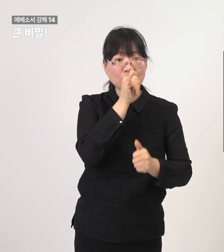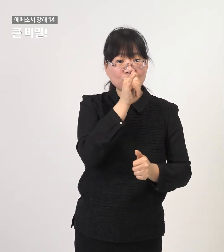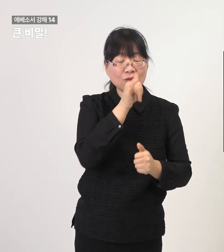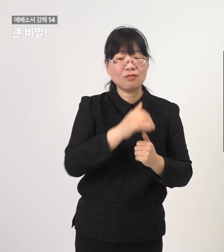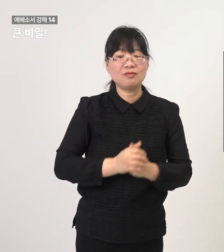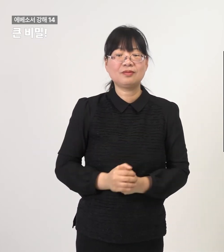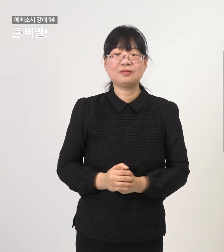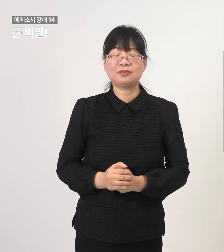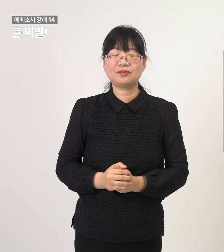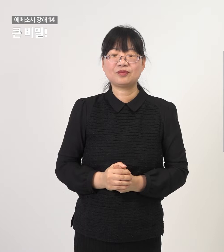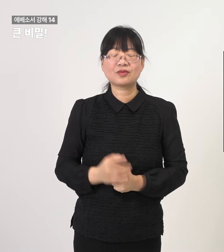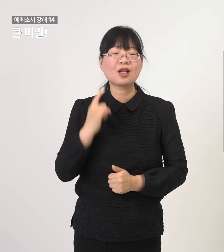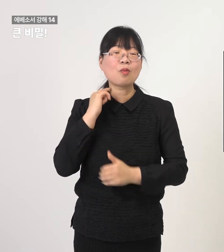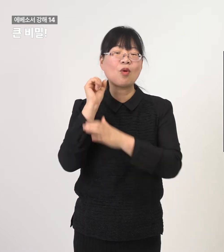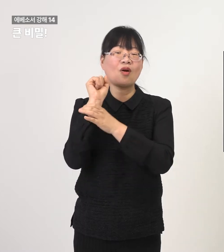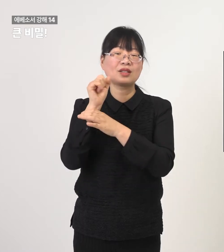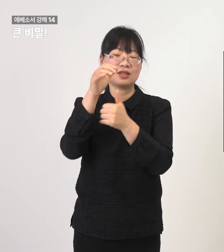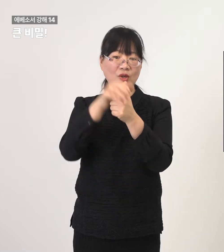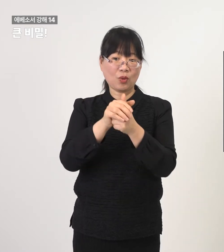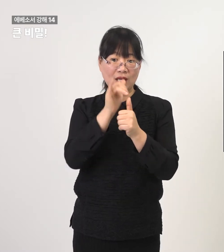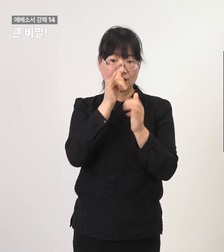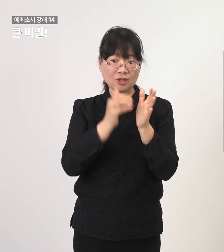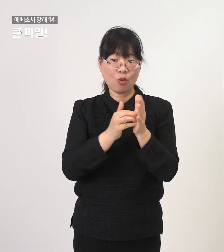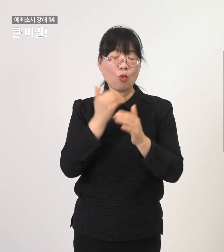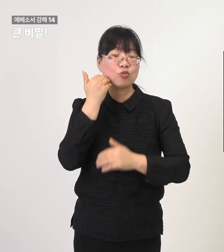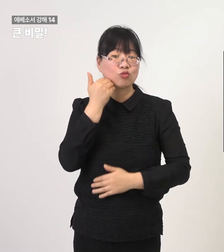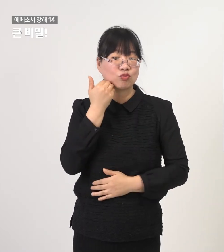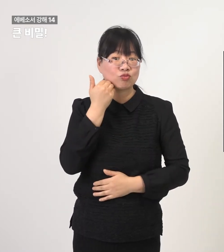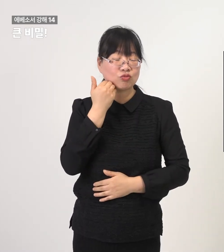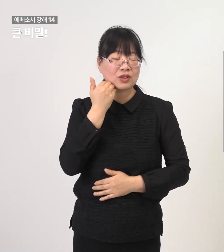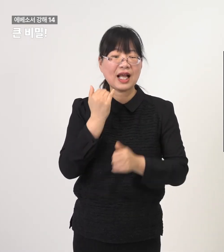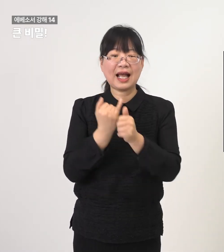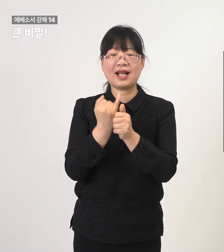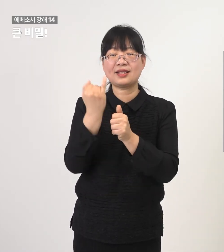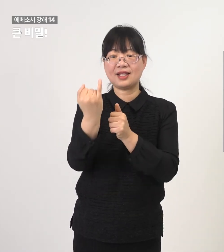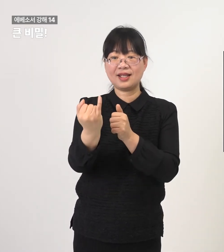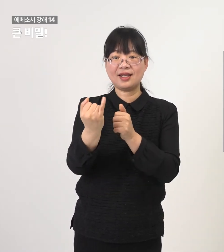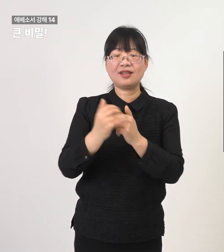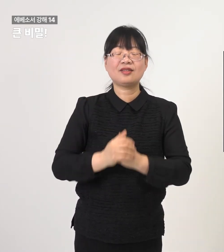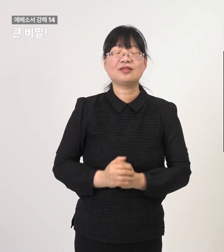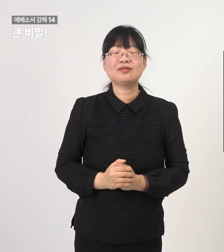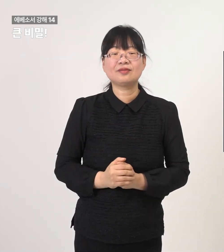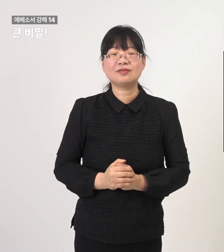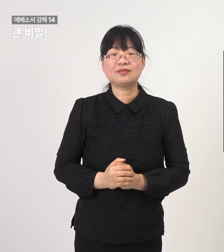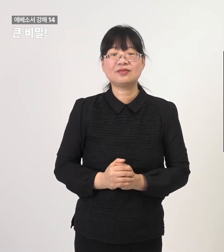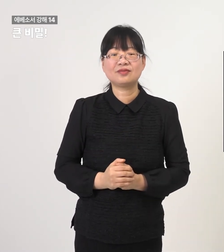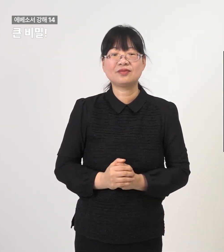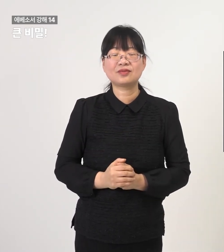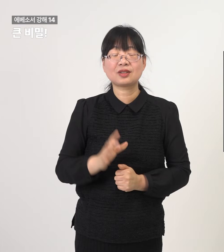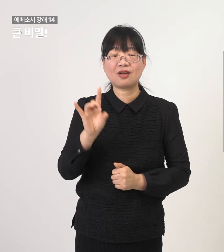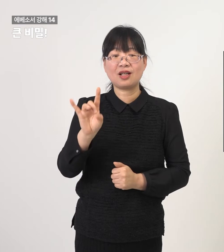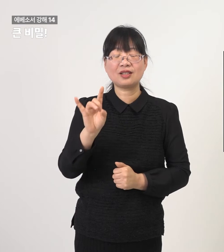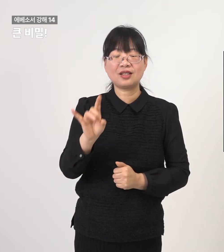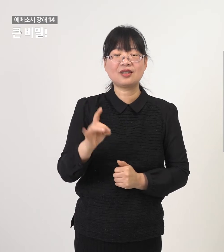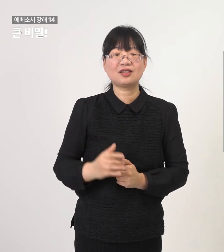맡았어요? 머리 역할을 맡은 거예요. 누구의? 아내의. 이거는